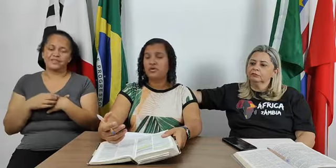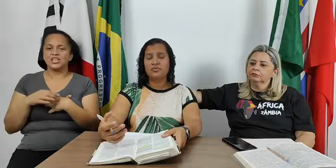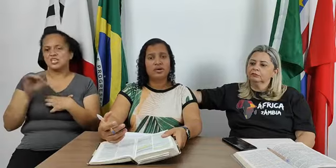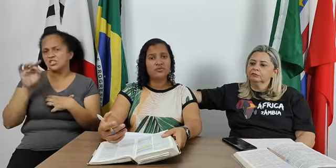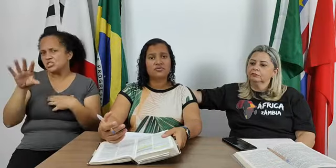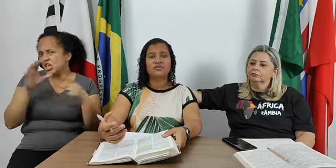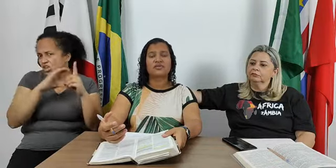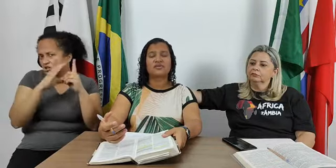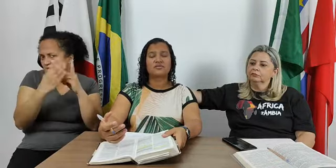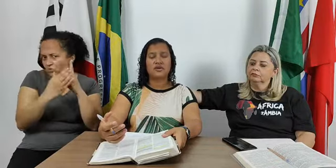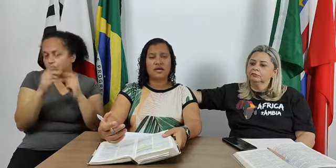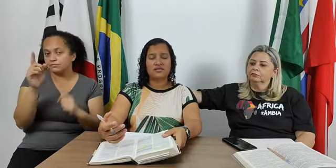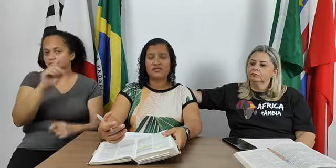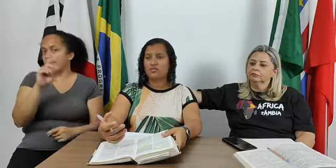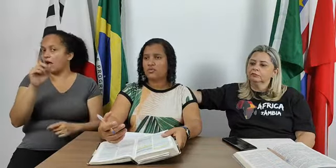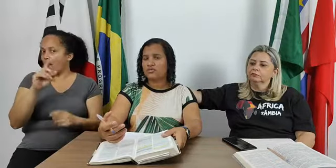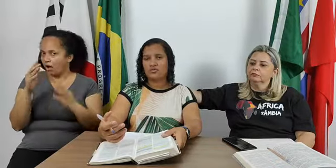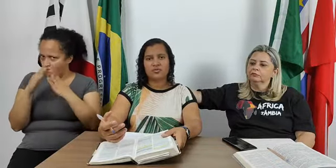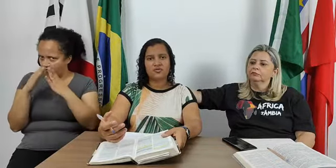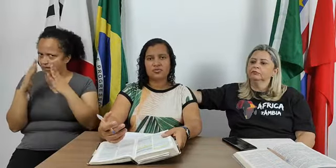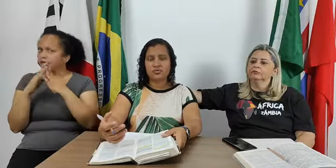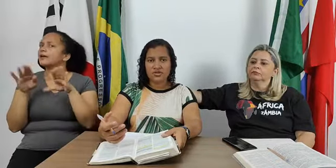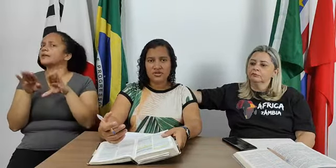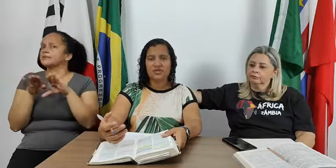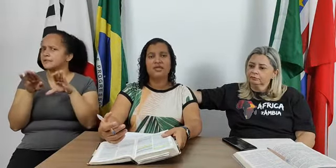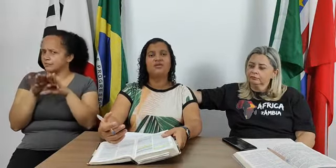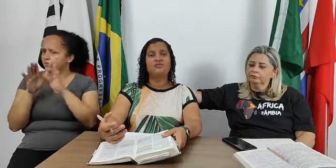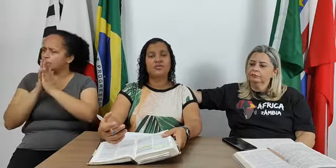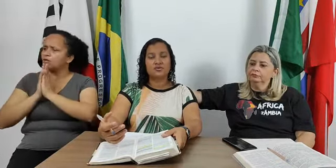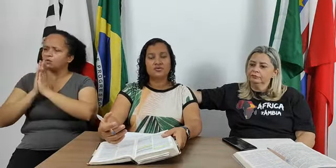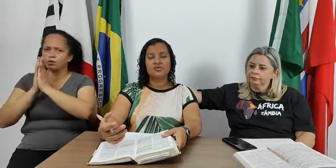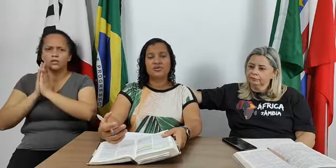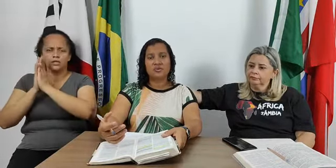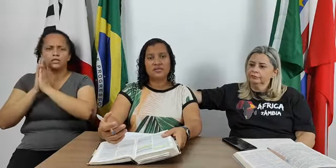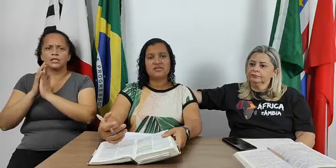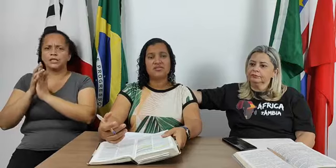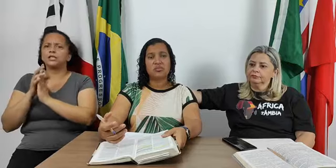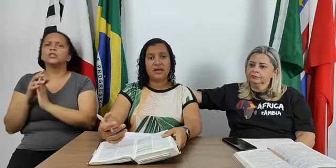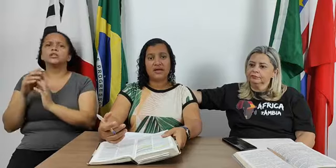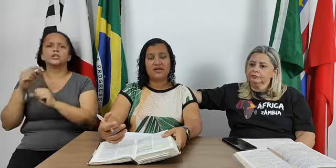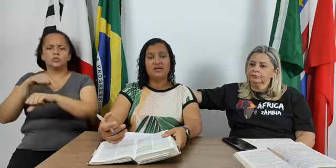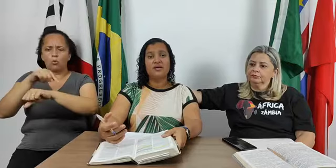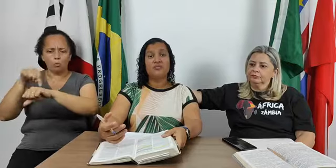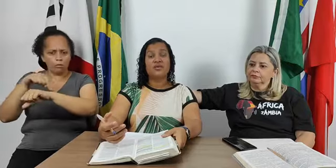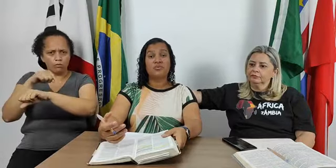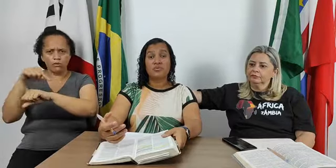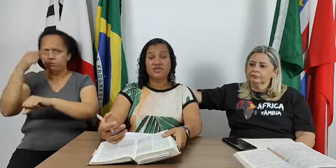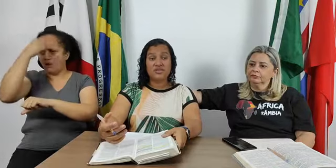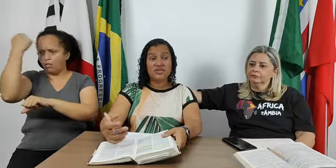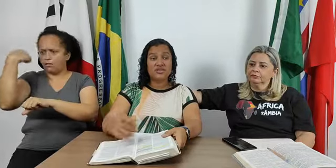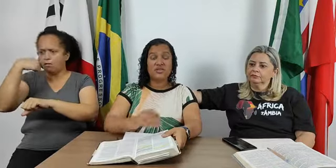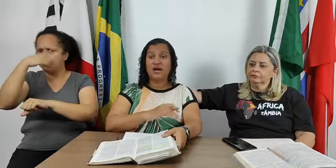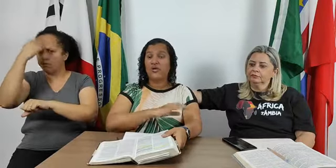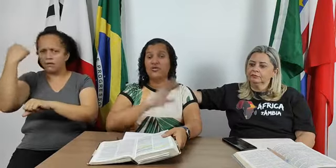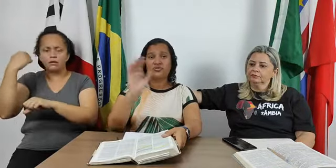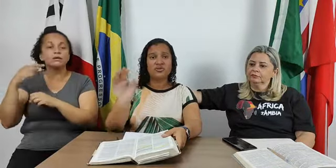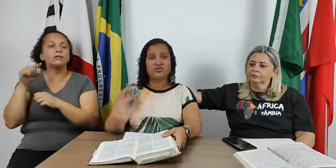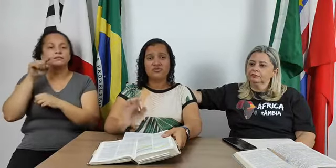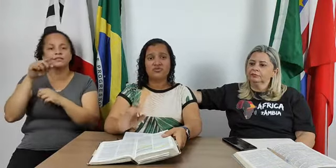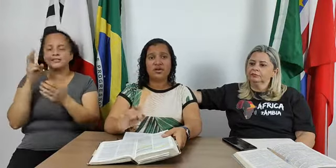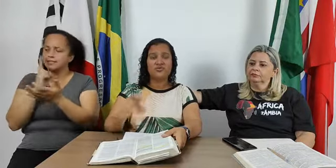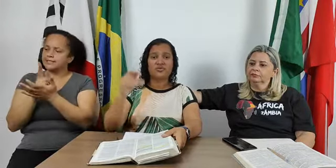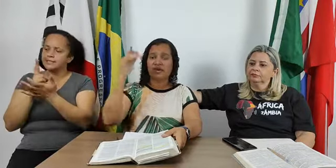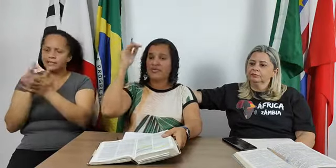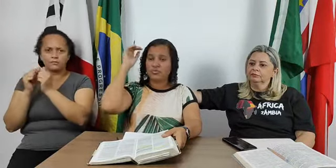culto? Não, irmãos, quando você está na sua casa 24 horas por dia, você continua na presença do Pai. Porque a Bíblia diz que aonde